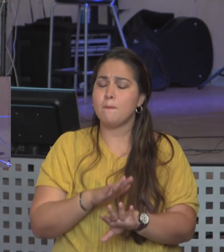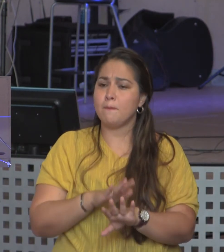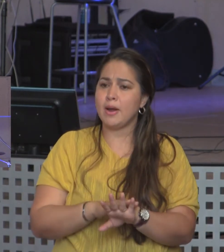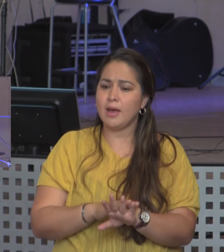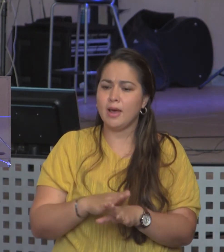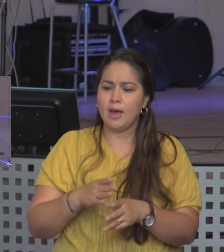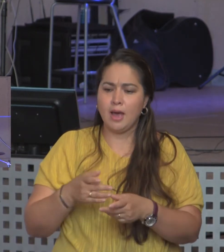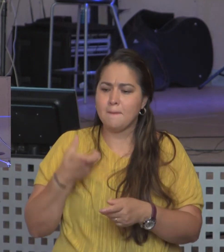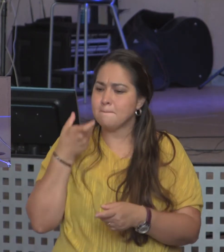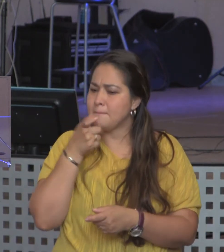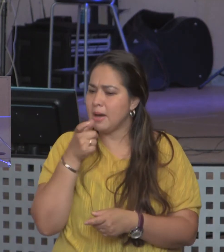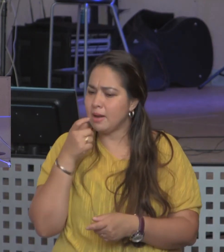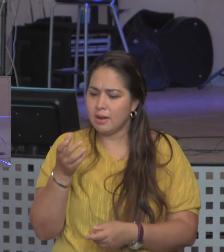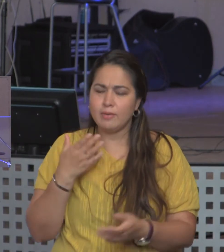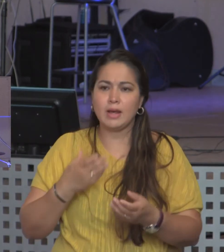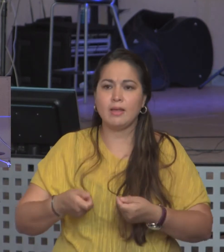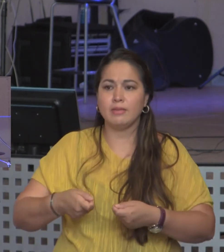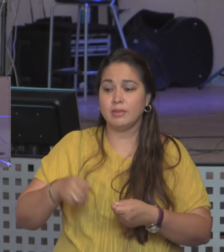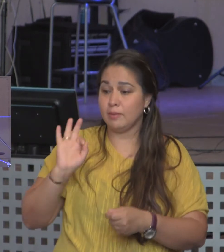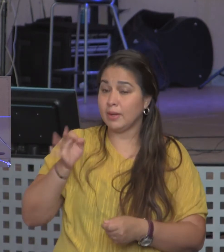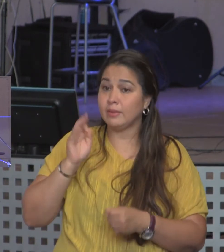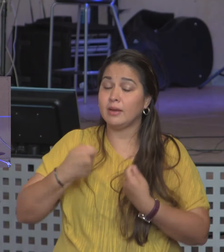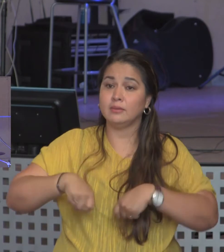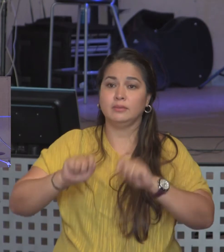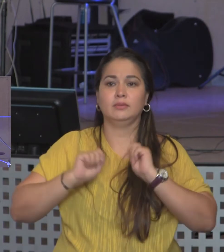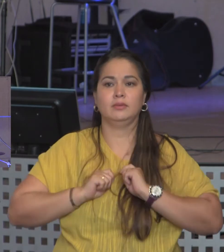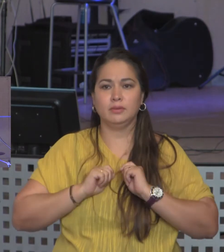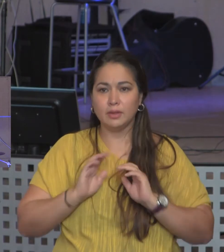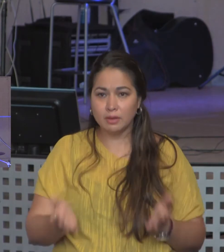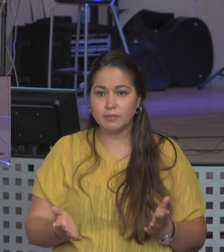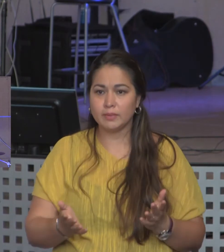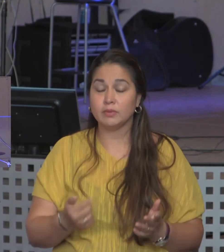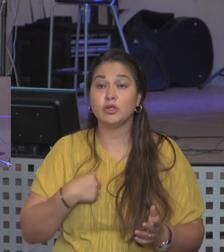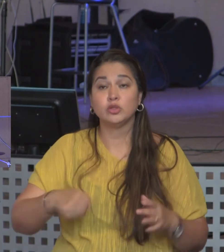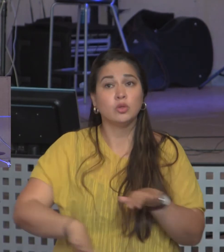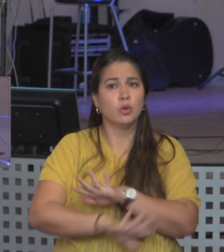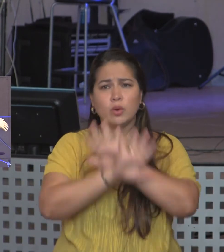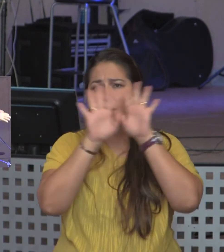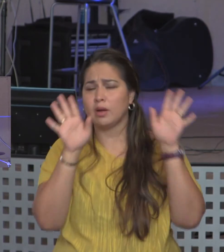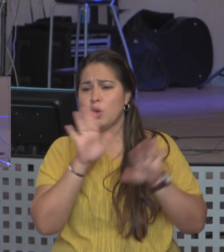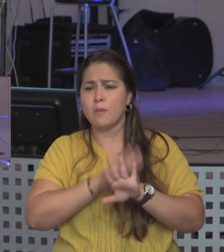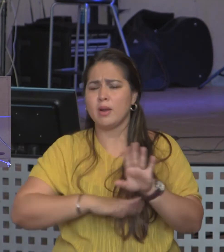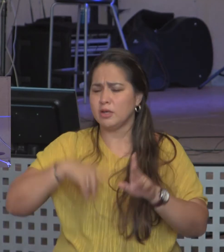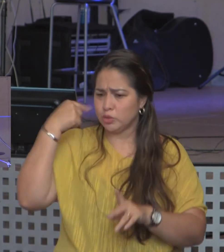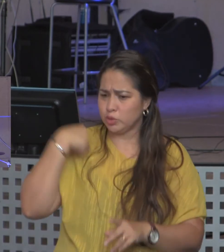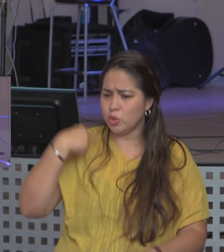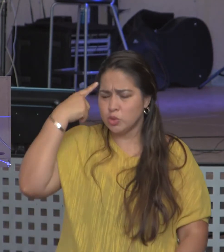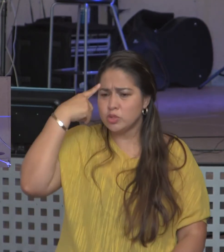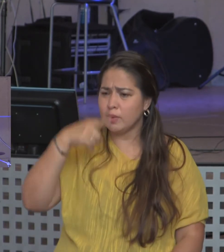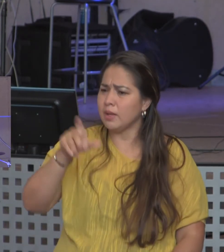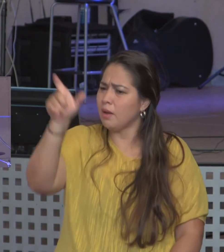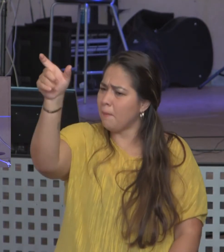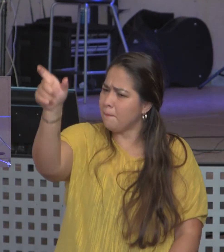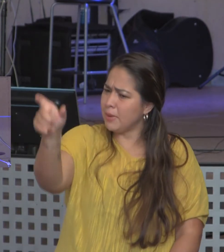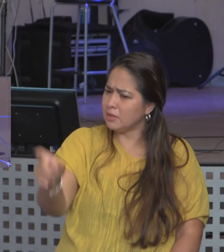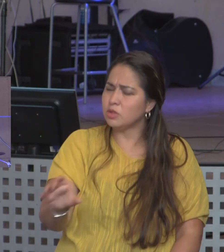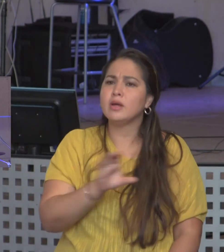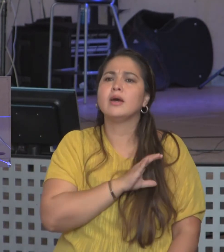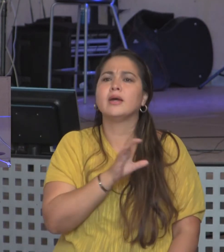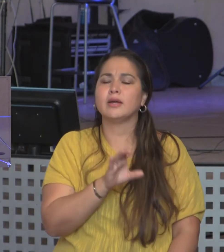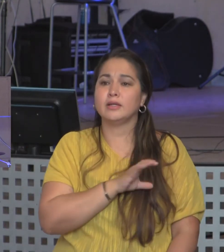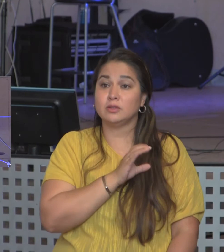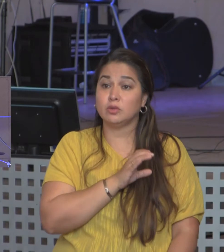día. Si yo soy consciente, si yo tengo claro quién me está hablando, no importa a quién use, quién me